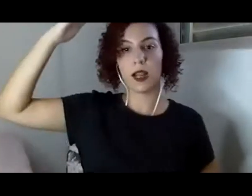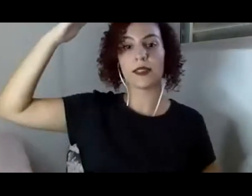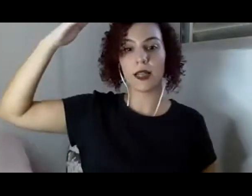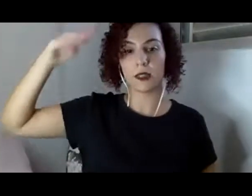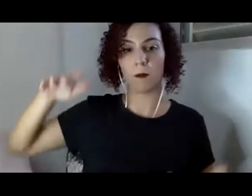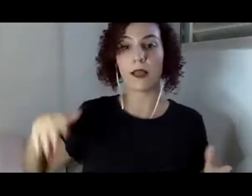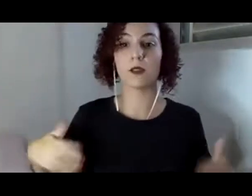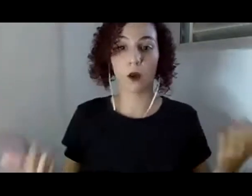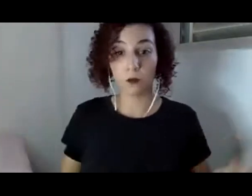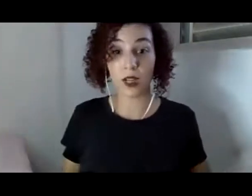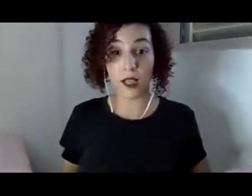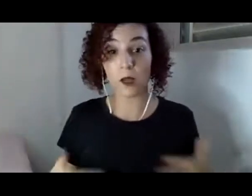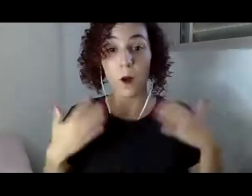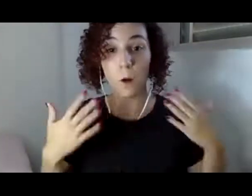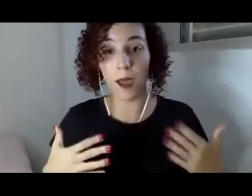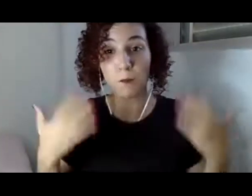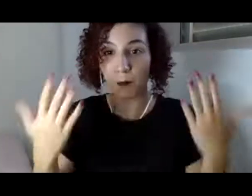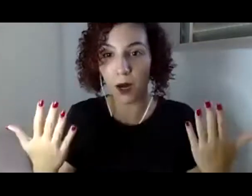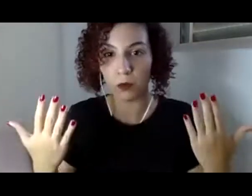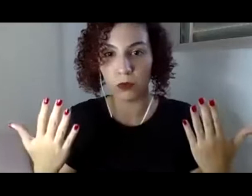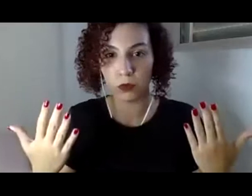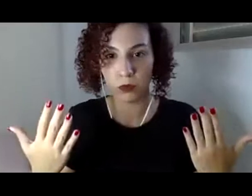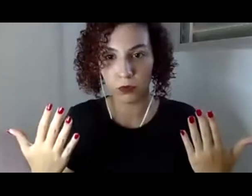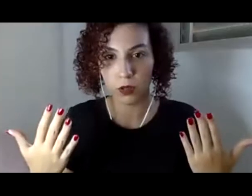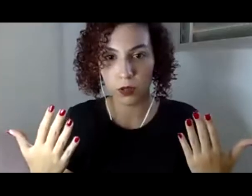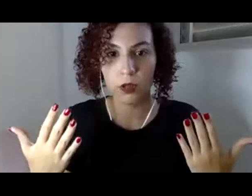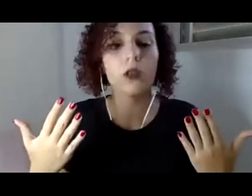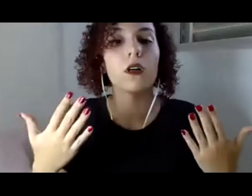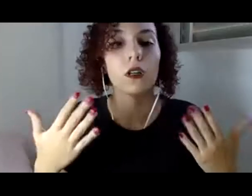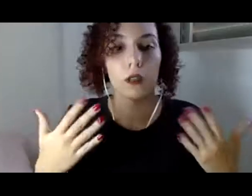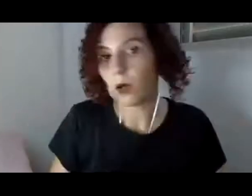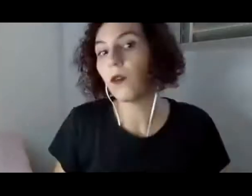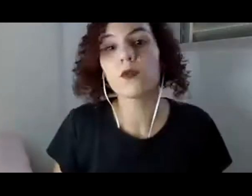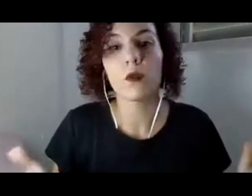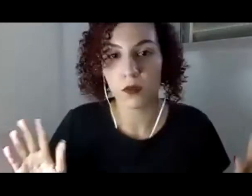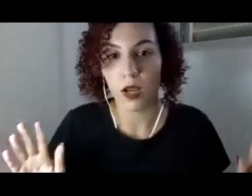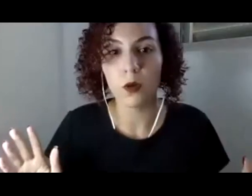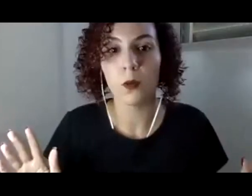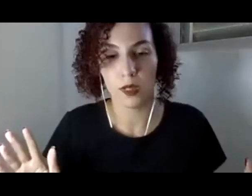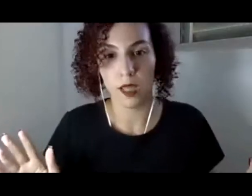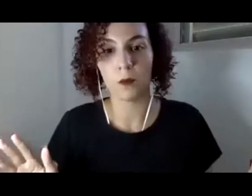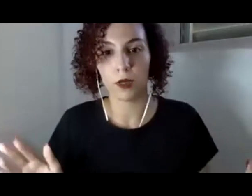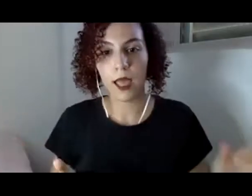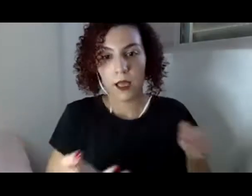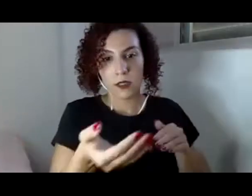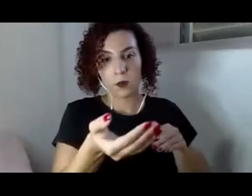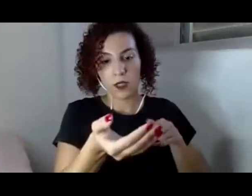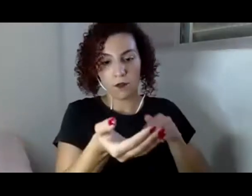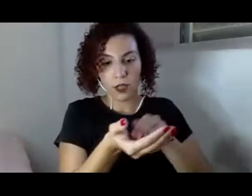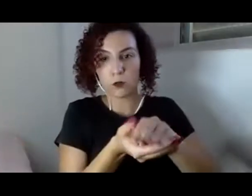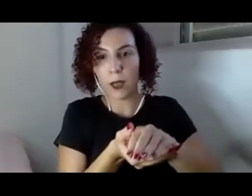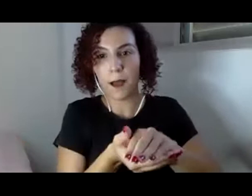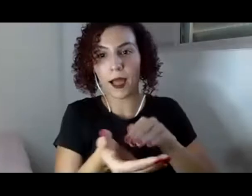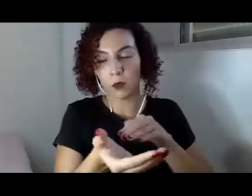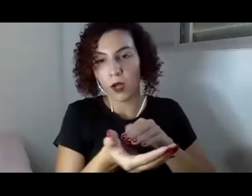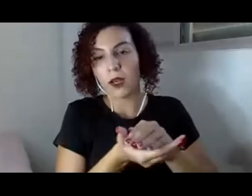consigo sinalizar nesse espaço, então eu vou trazer o meu pé para a mão. Então, Então, eu vou usar um classificador, por exemplo, né? Se eu quiser